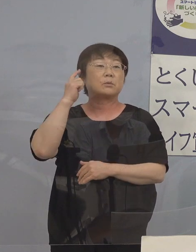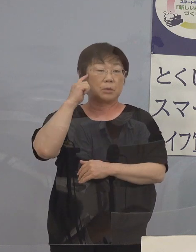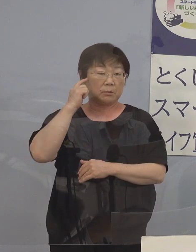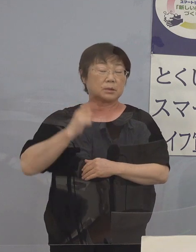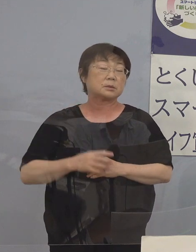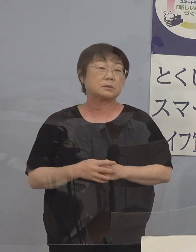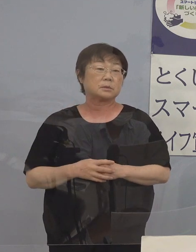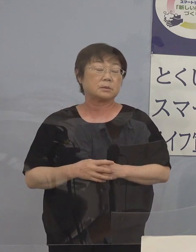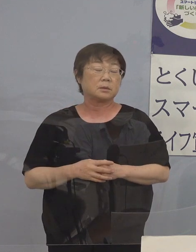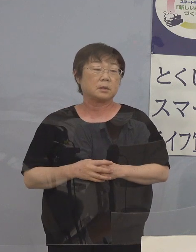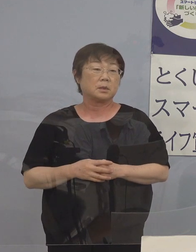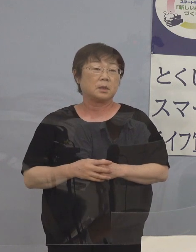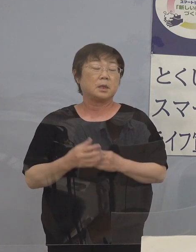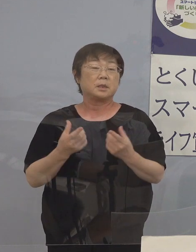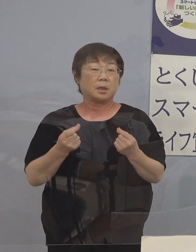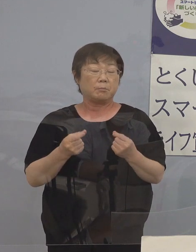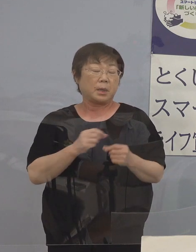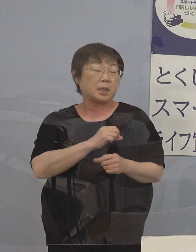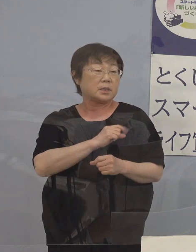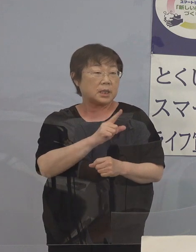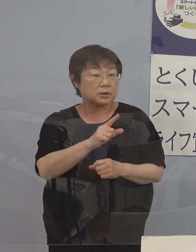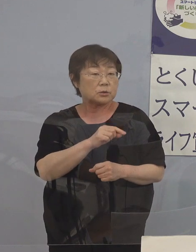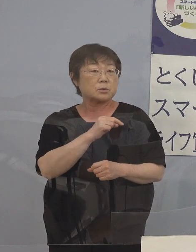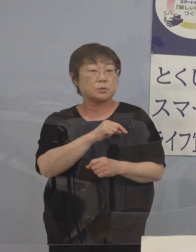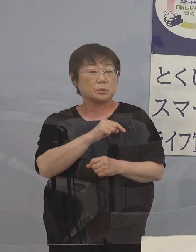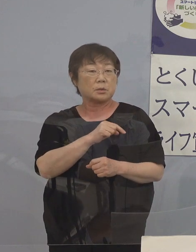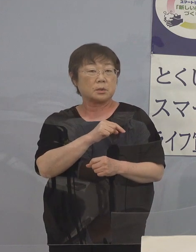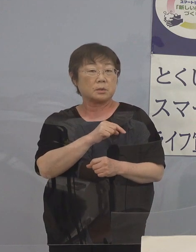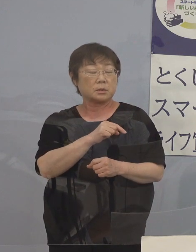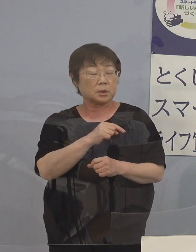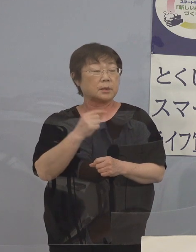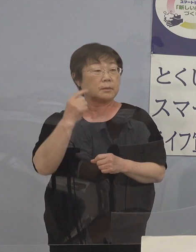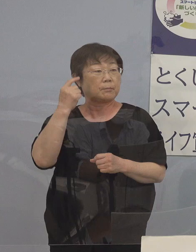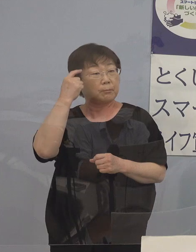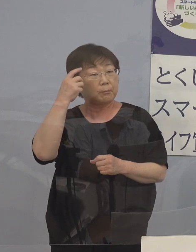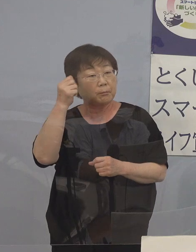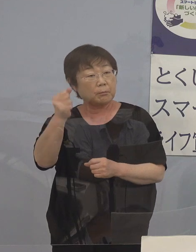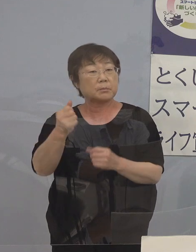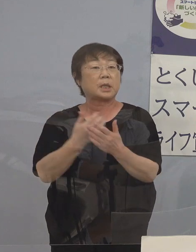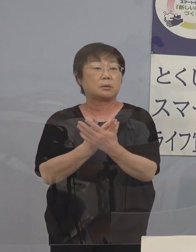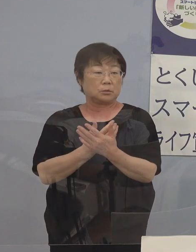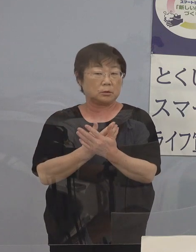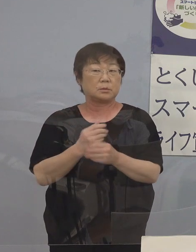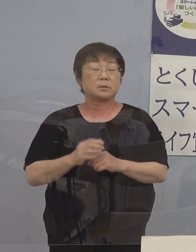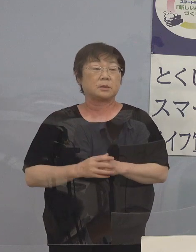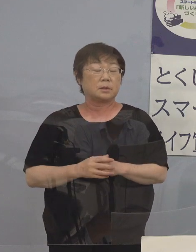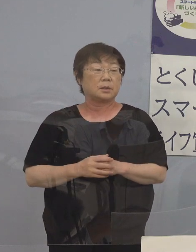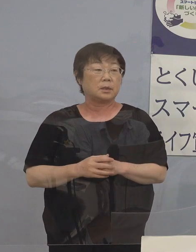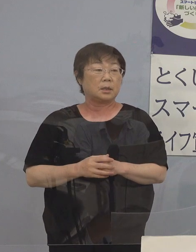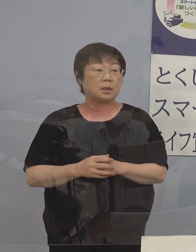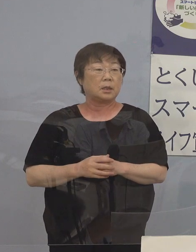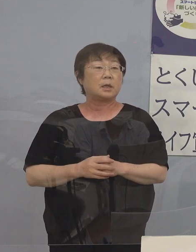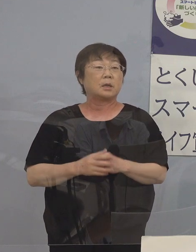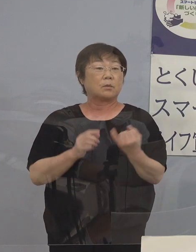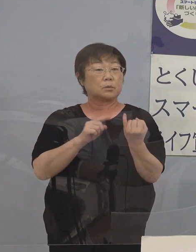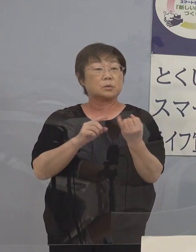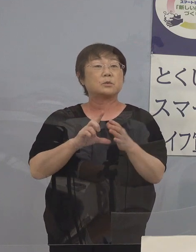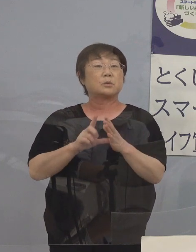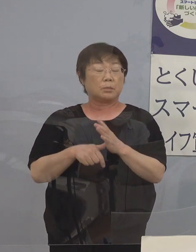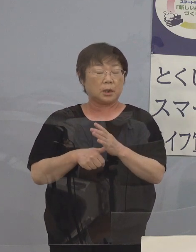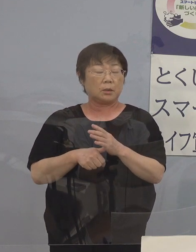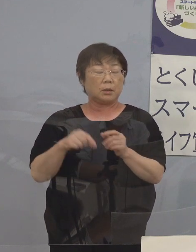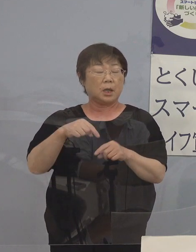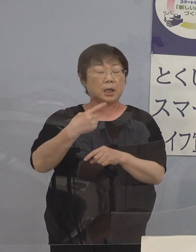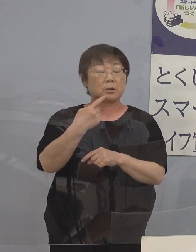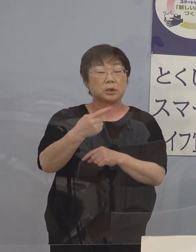と。やはりどうしても発熱といったところにポイントが置かれてしまうと。ただこの方の場合、